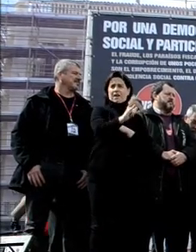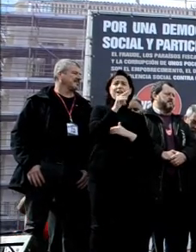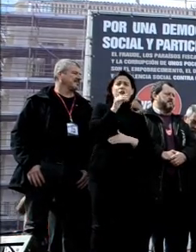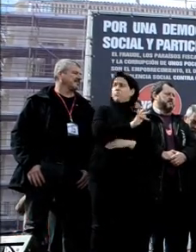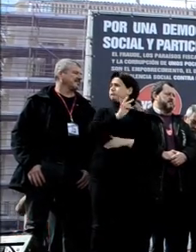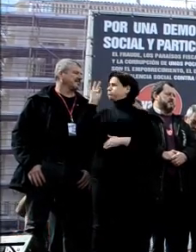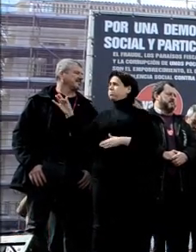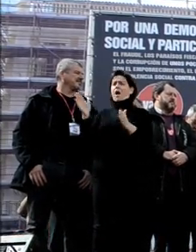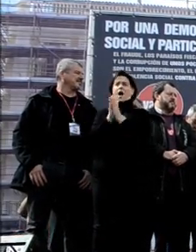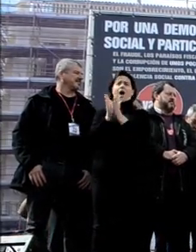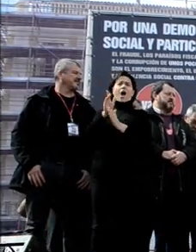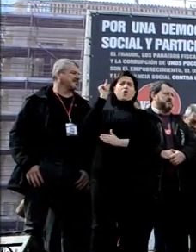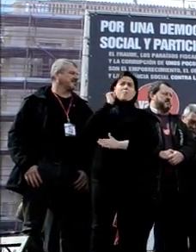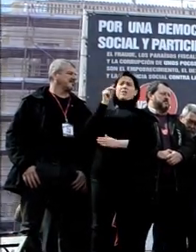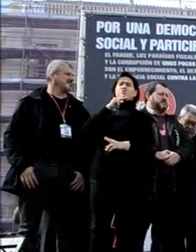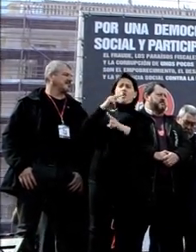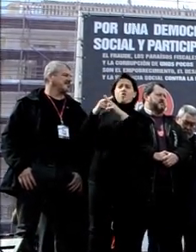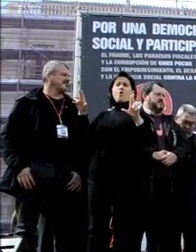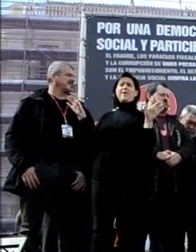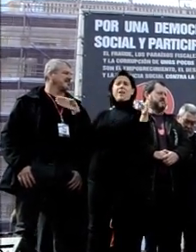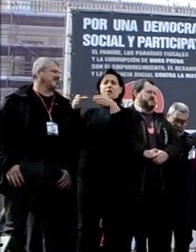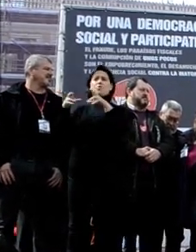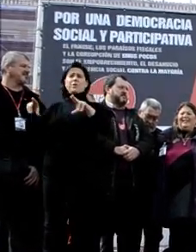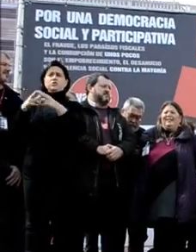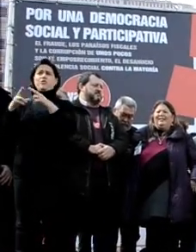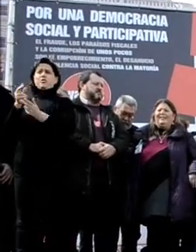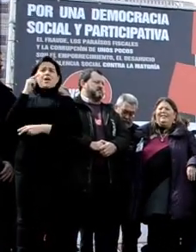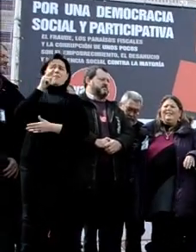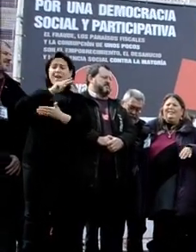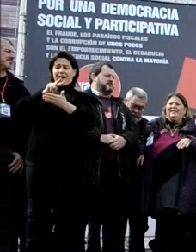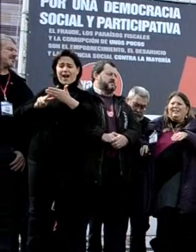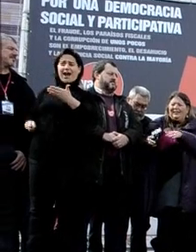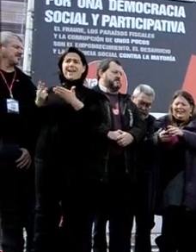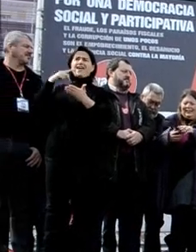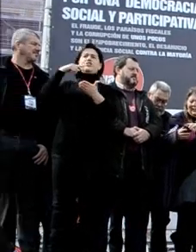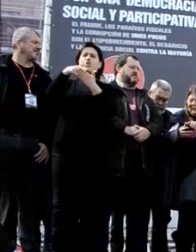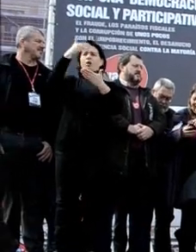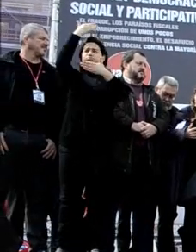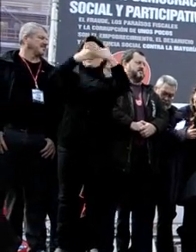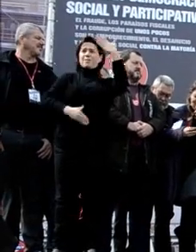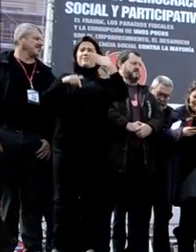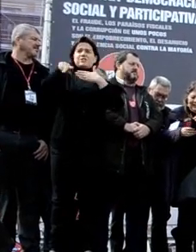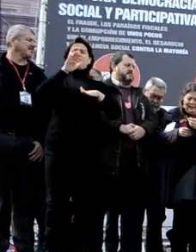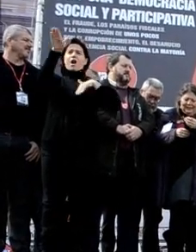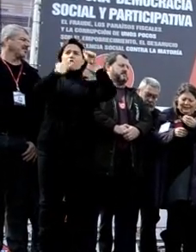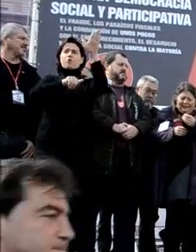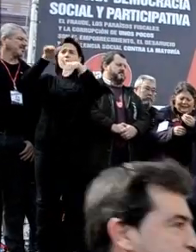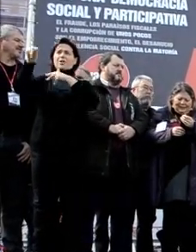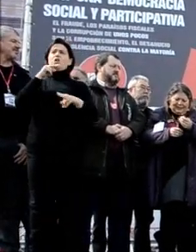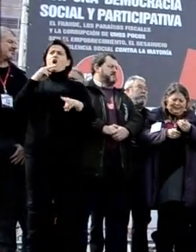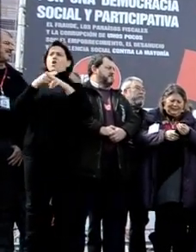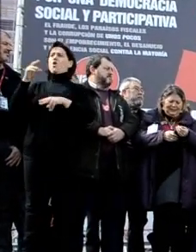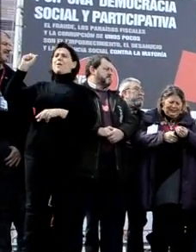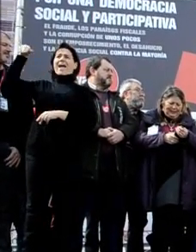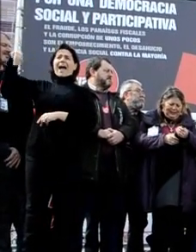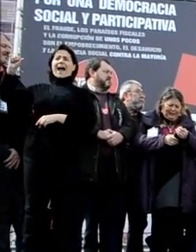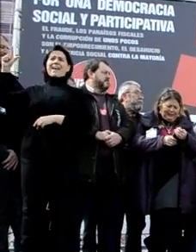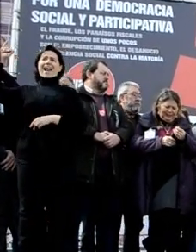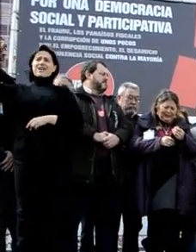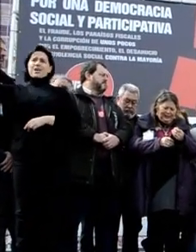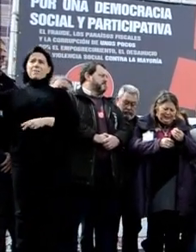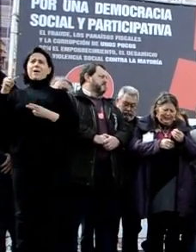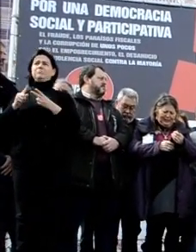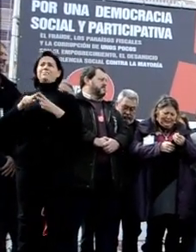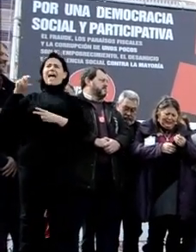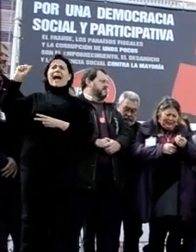a las compañeras que en nombre de la Cumbre Social van a leer el manifiesto de esta convocatoria. Ellas son Ana Lima,